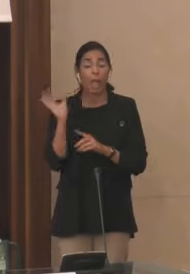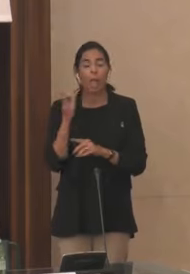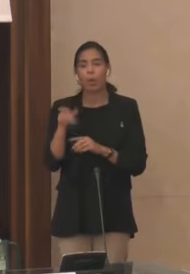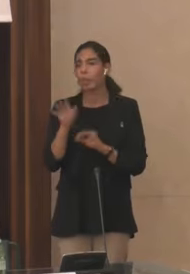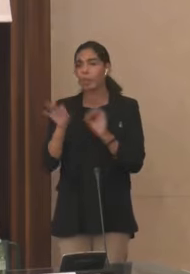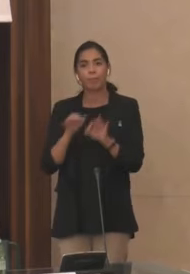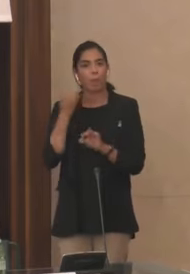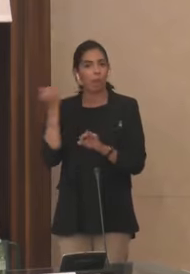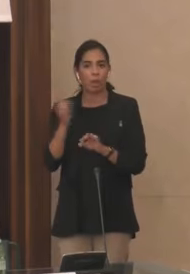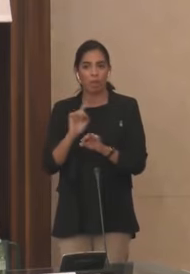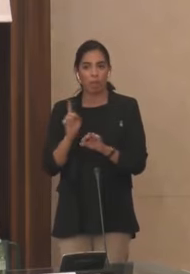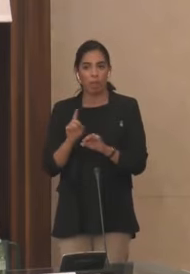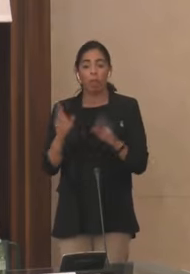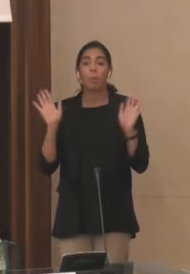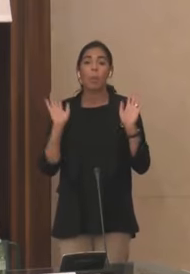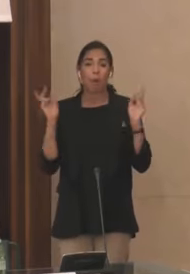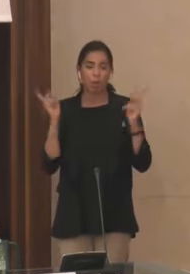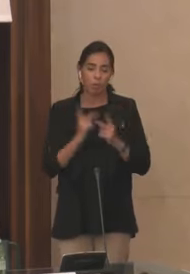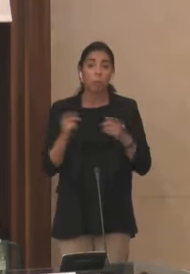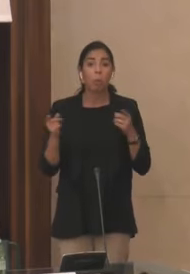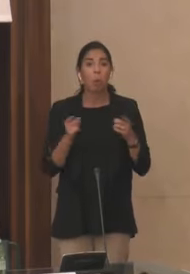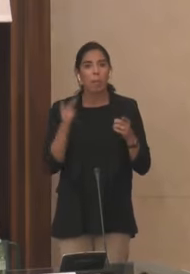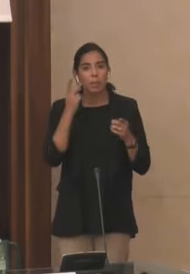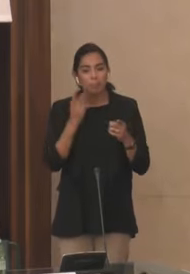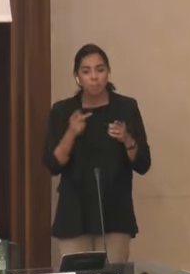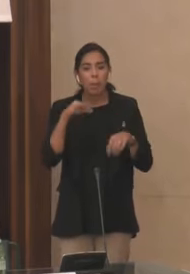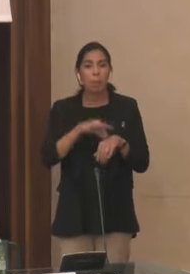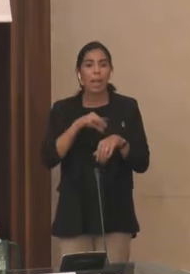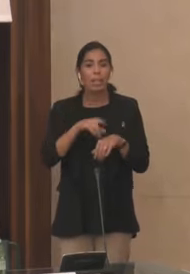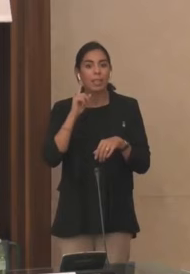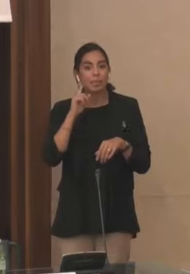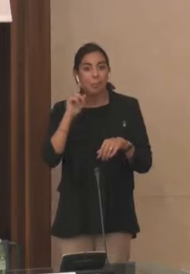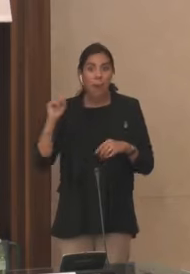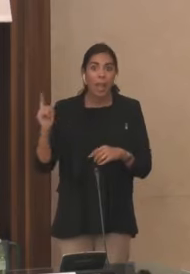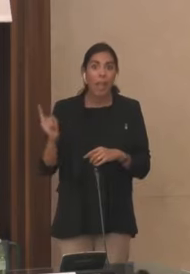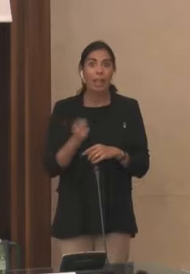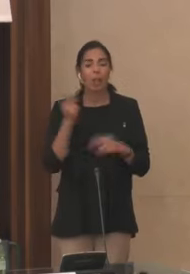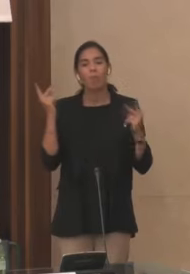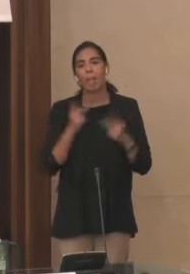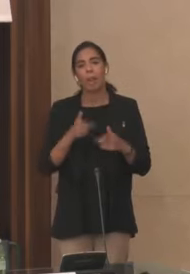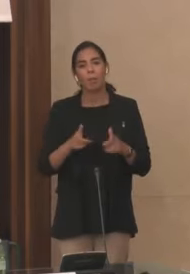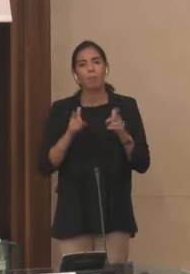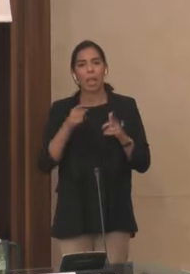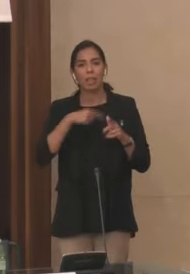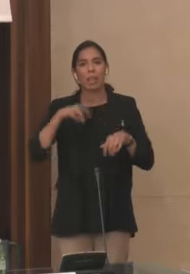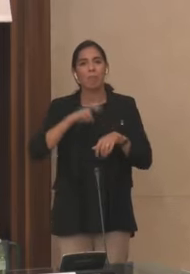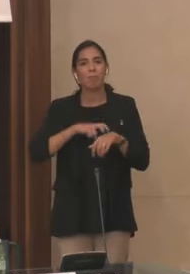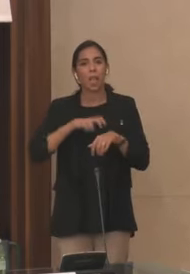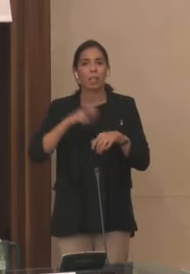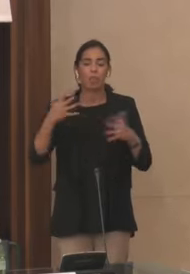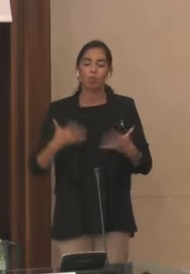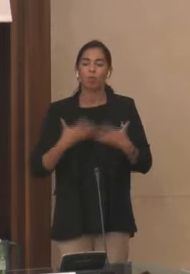dire che nel momento in cui il paziente sta meglio è veramente il momento di vera gioia del medico, e tutti quelli che